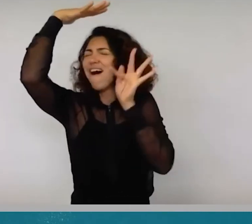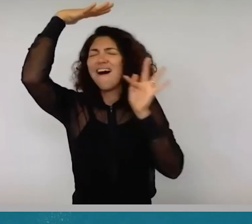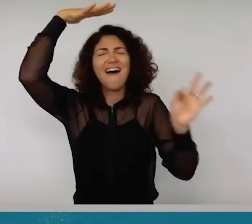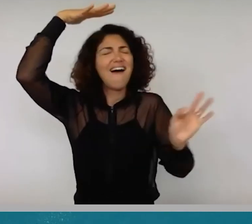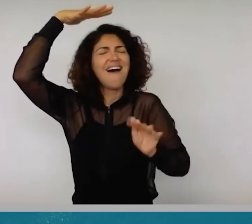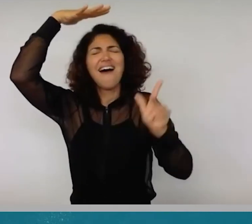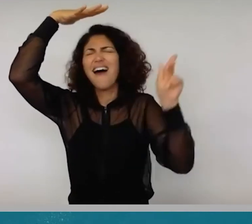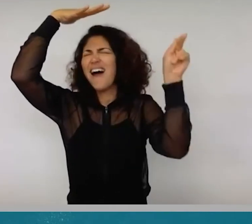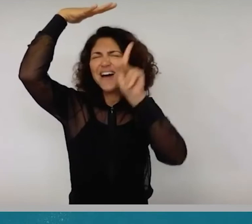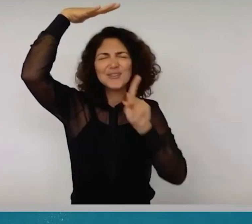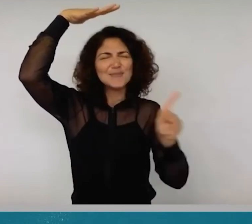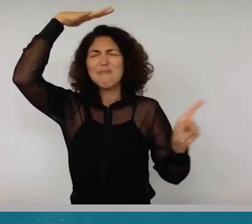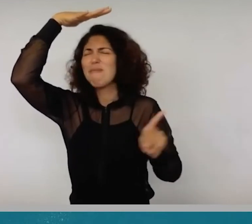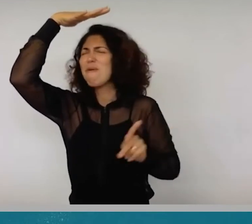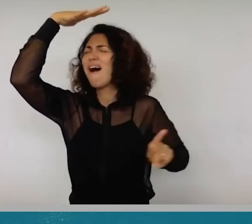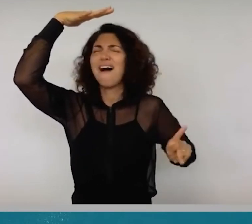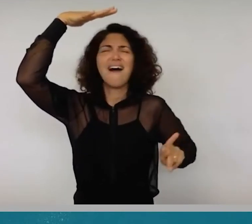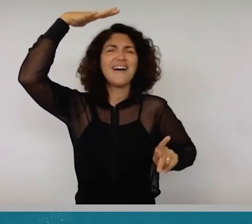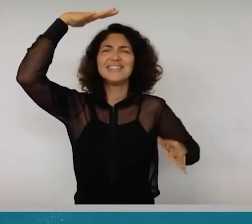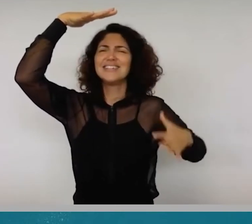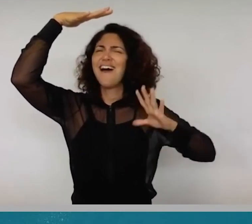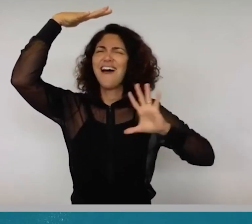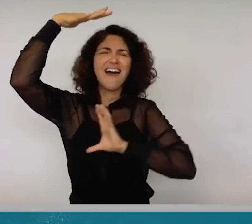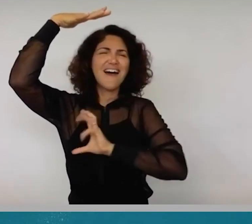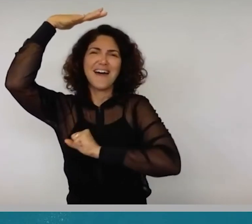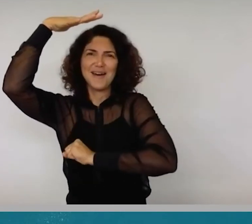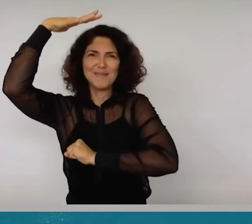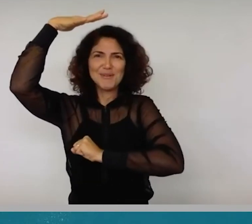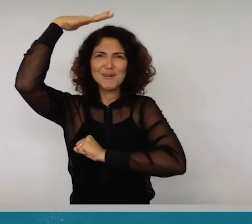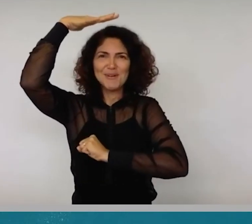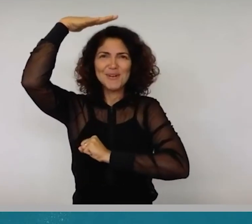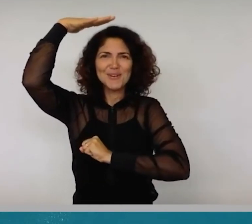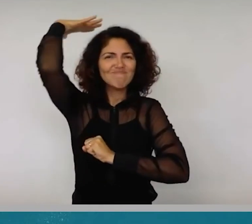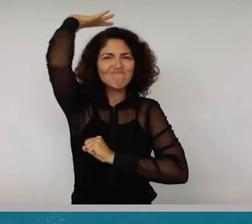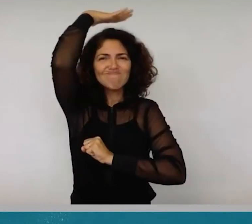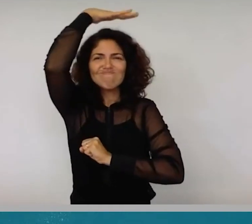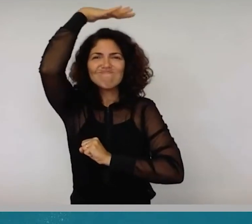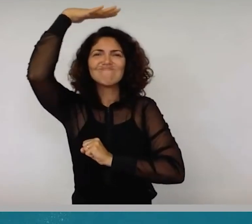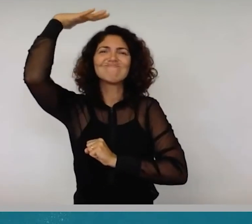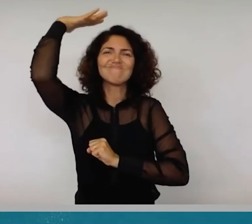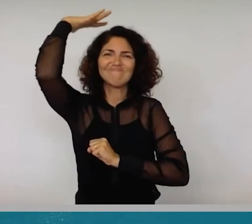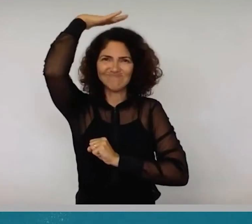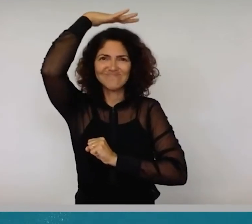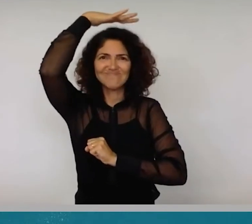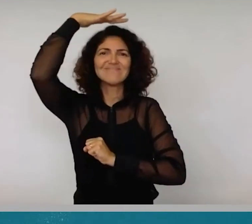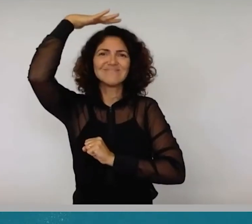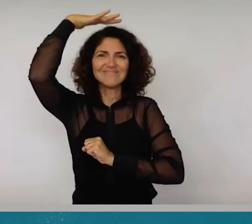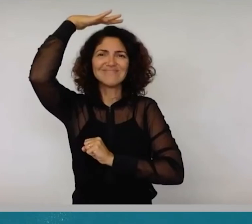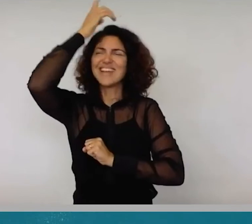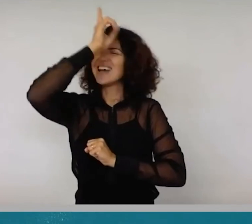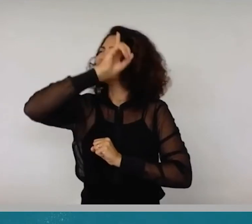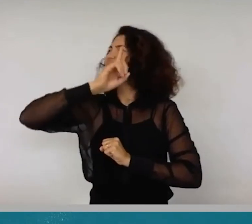unidade. Irmão, você vai perceber naquele dia que Deus é tudo para nós.